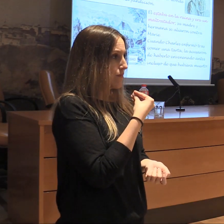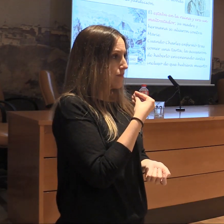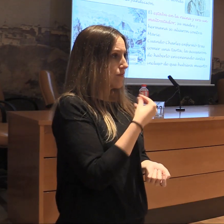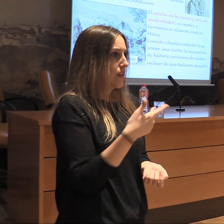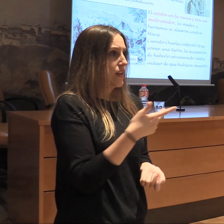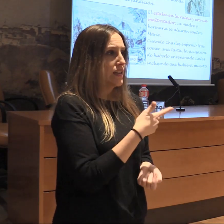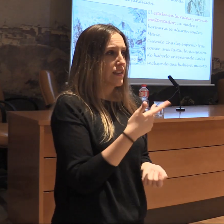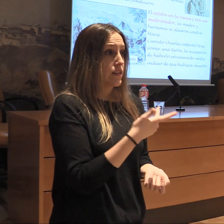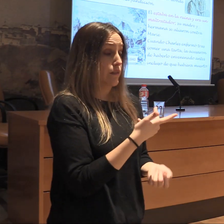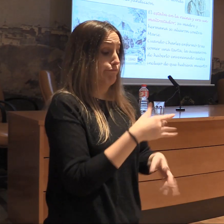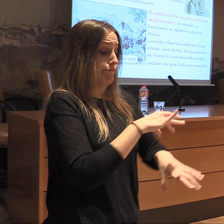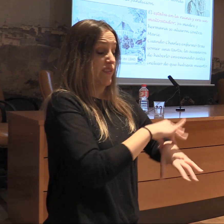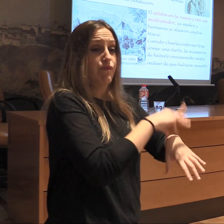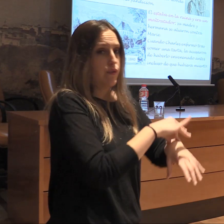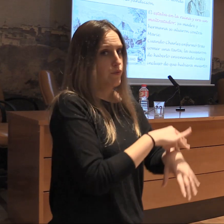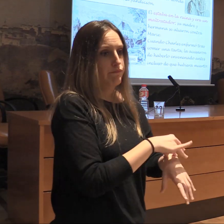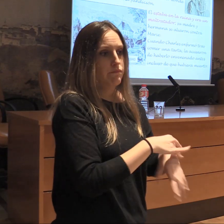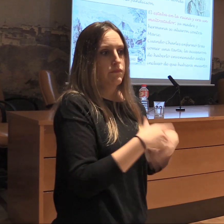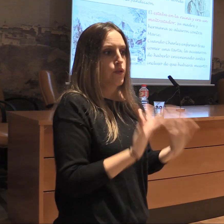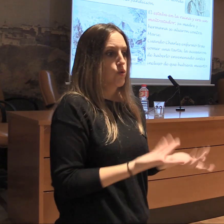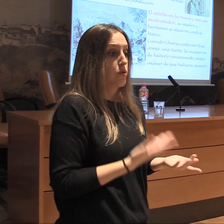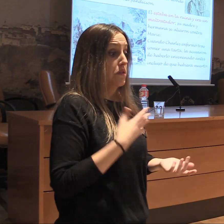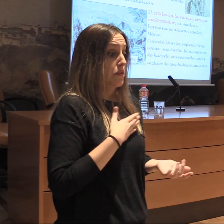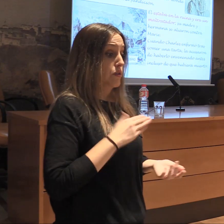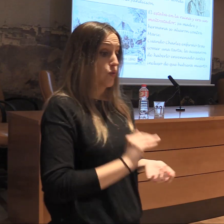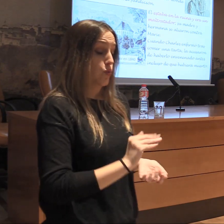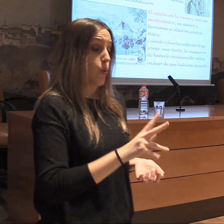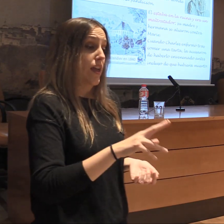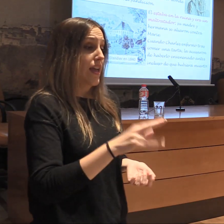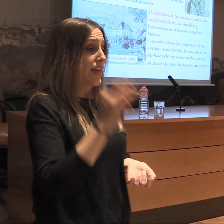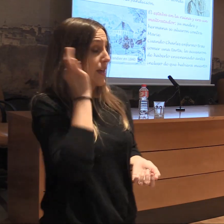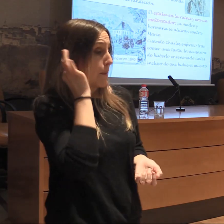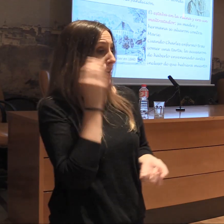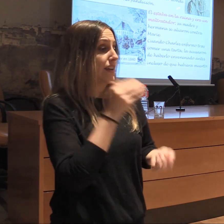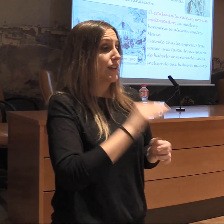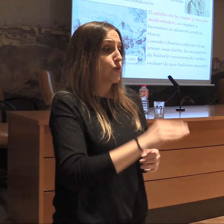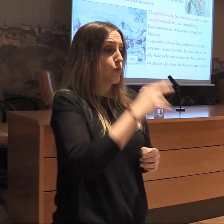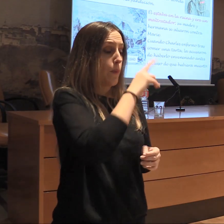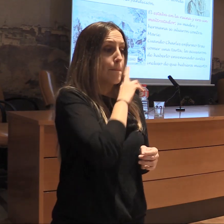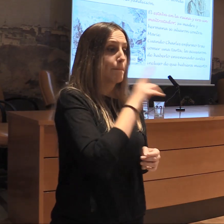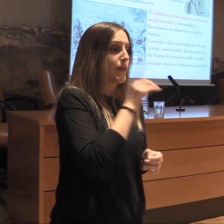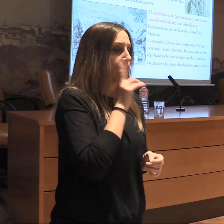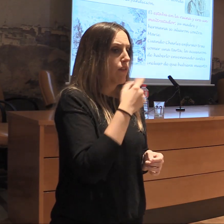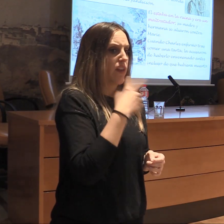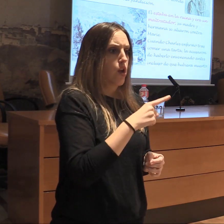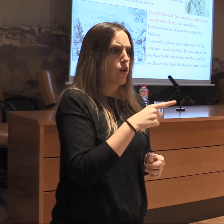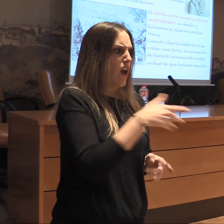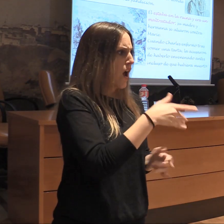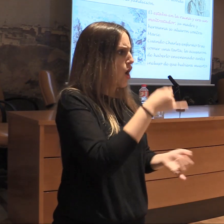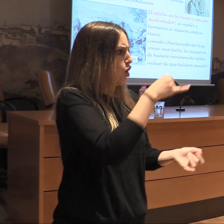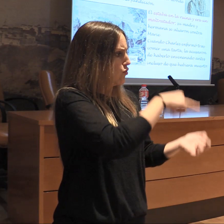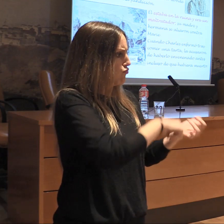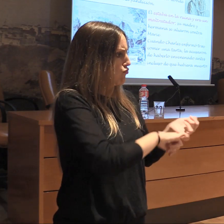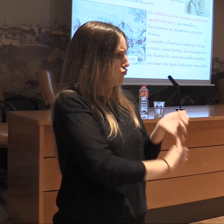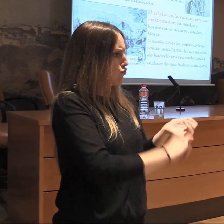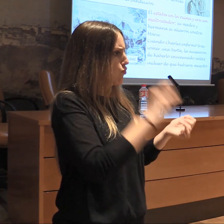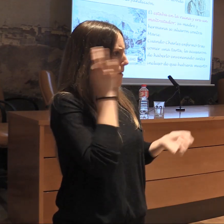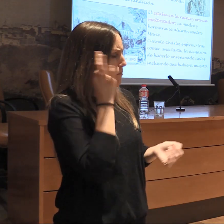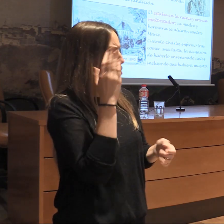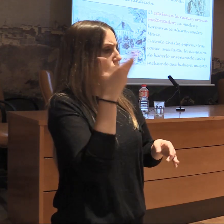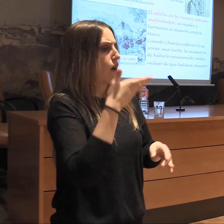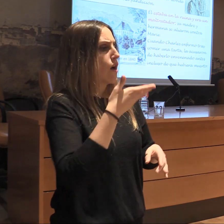Charles enfermó y entonces su hermana y su madre acusaron a Marie Capelle, bueno, a su esposa, de ser